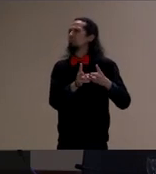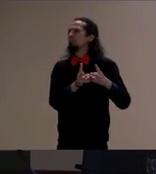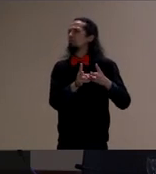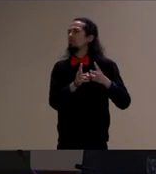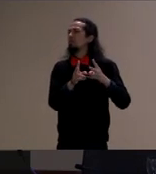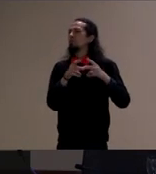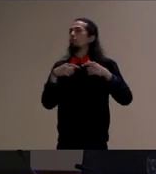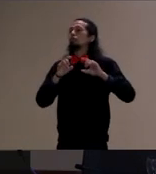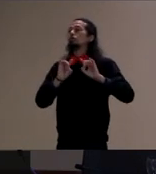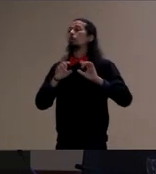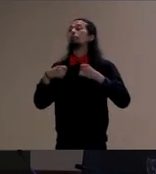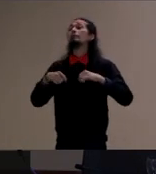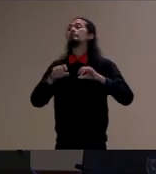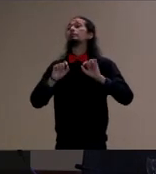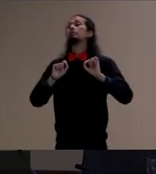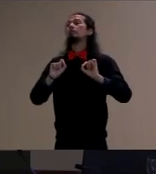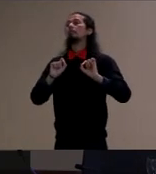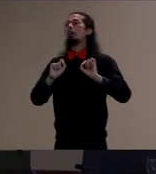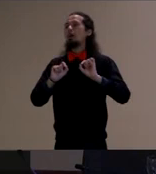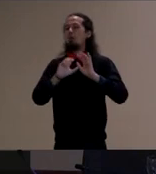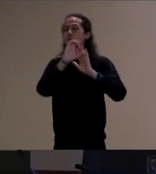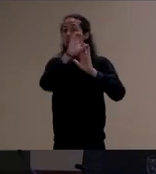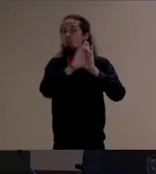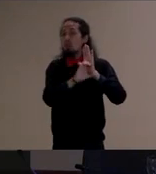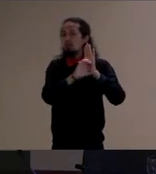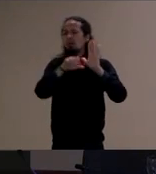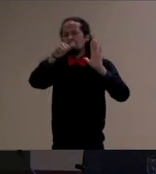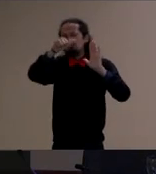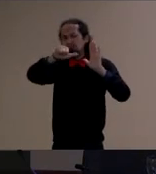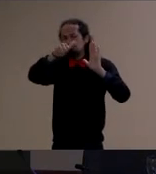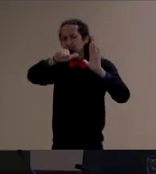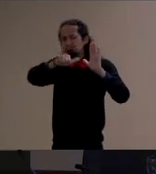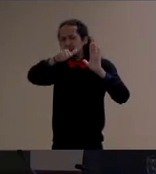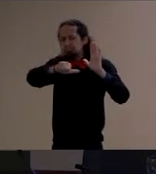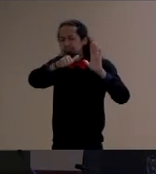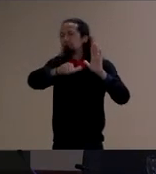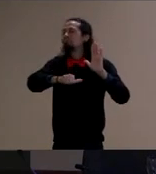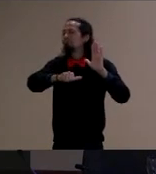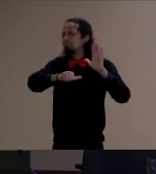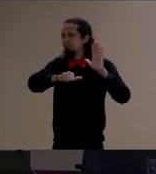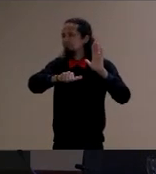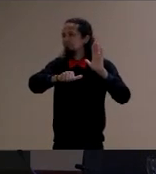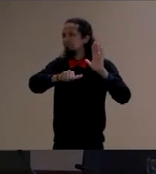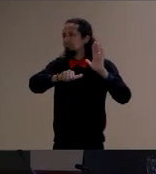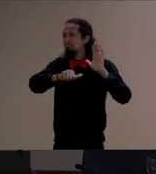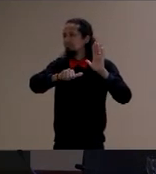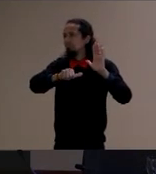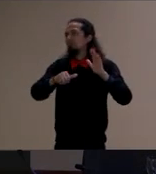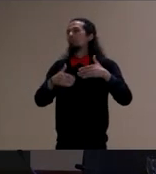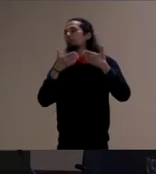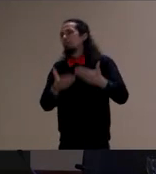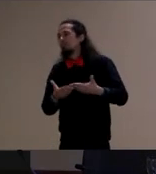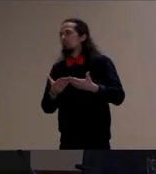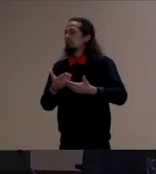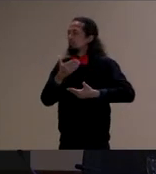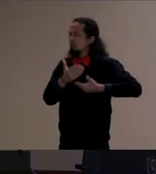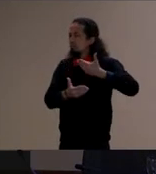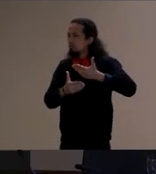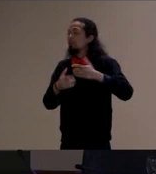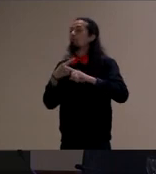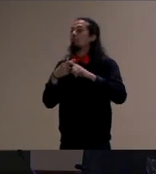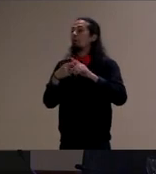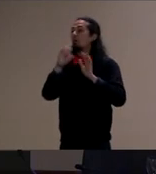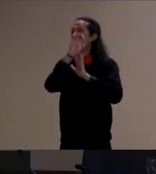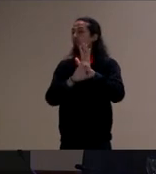currículos E foi exatamente esse processo então que se deu né desde o início há 18